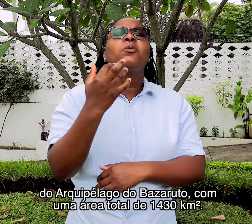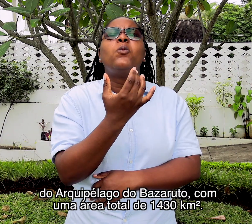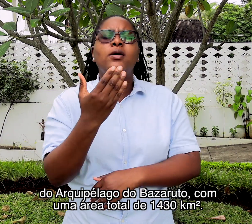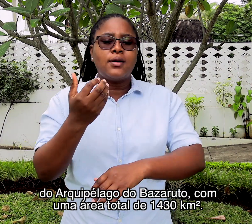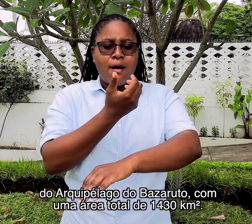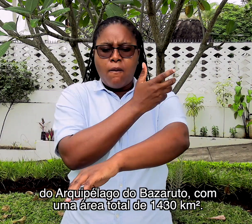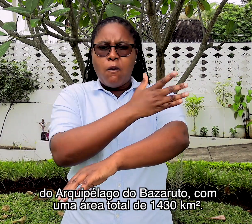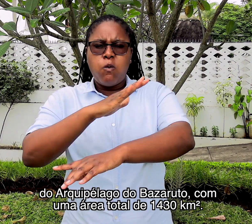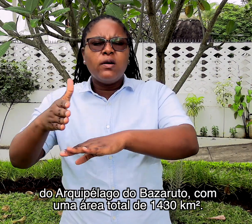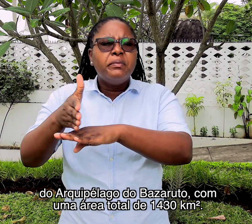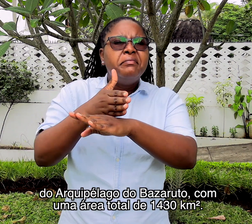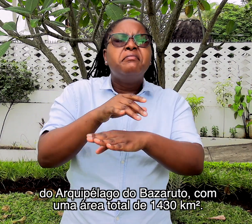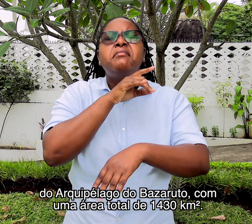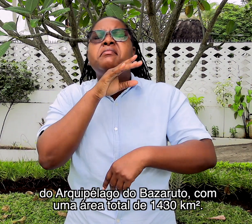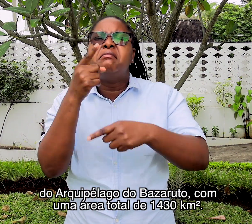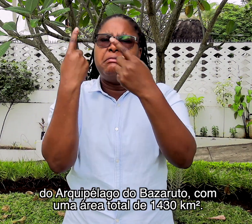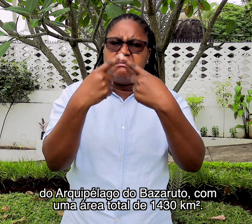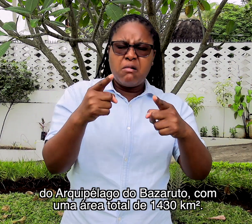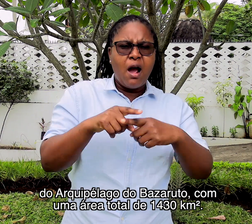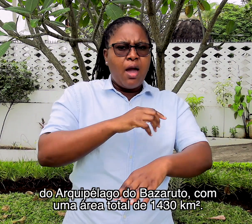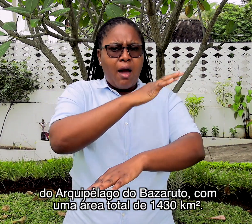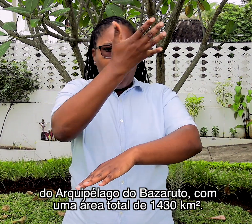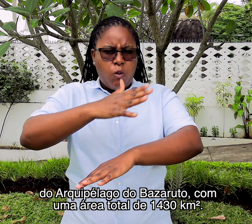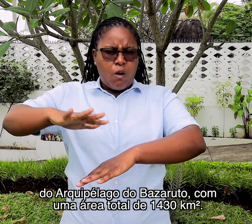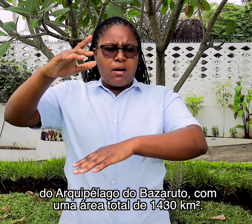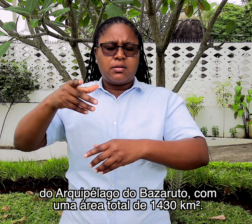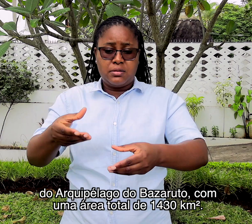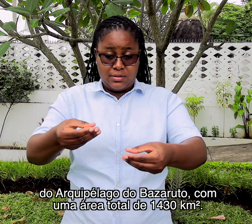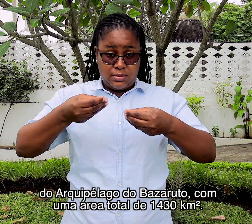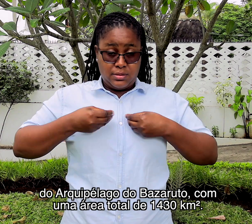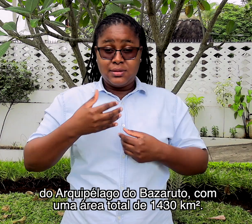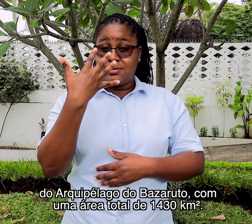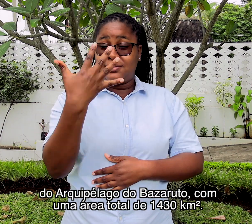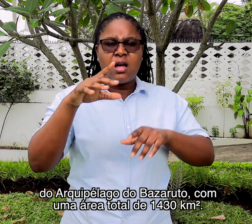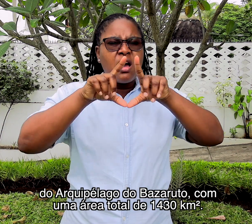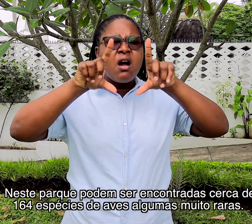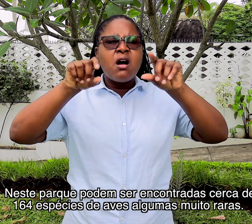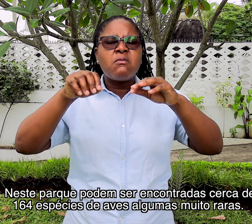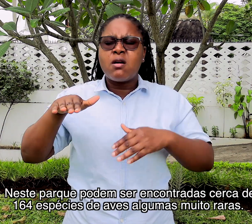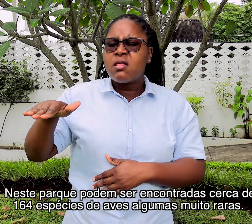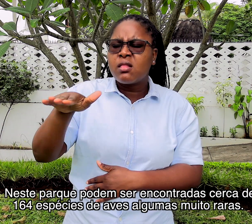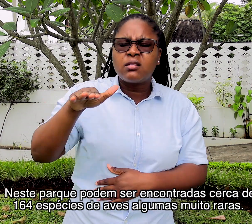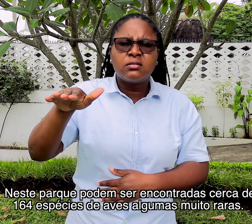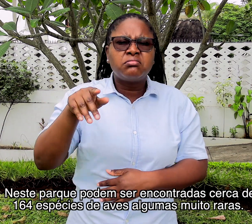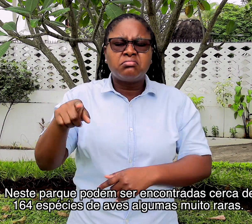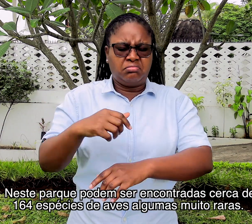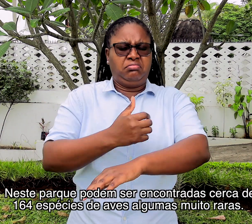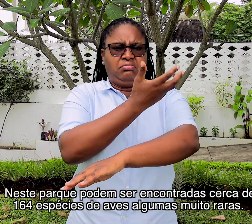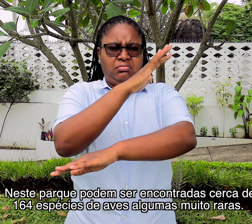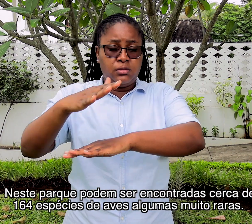Arquipélago de Bazaruto, com uma área total de 1.430 km². Neste parque podem ser encontradas